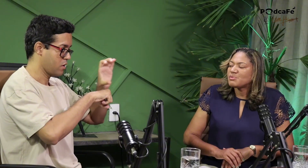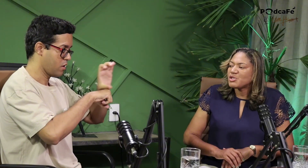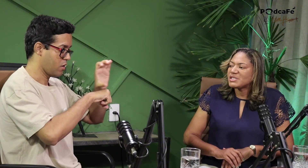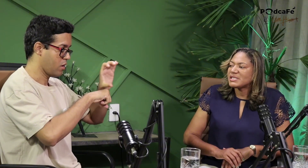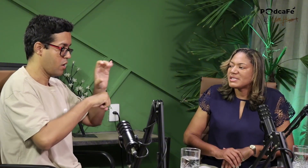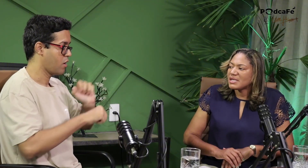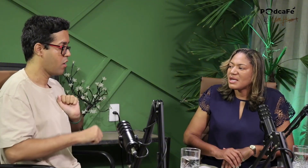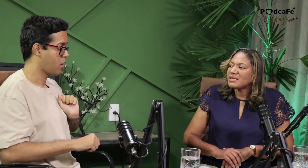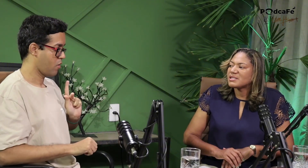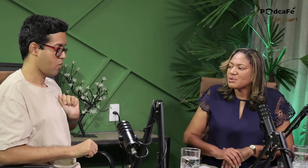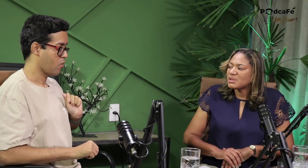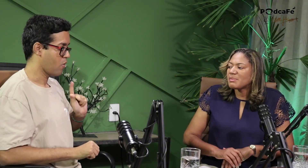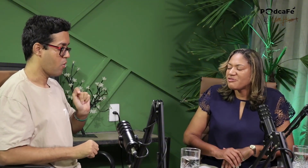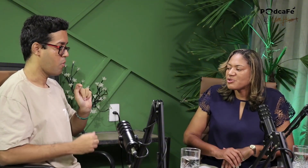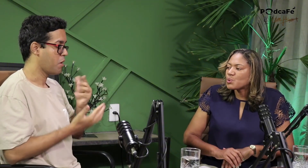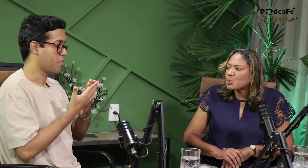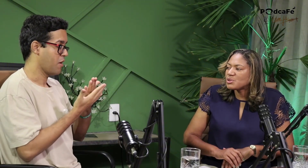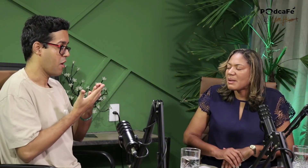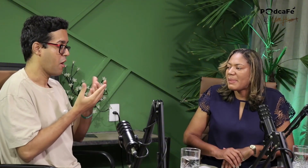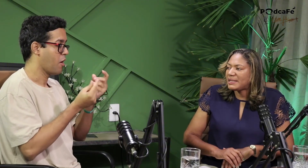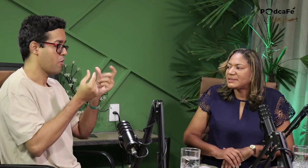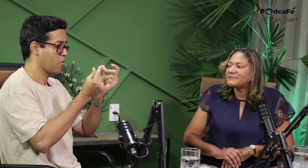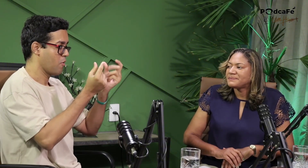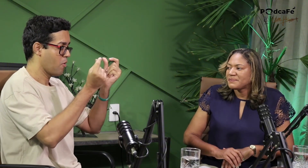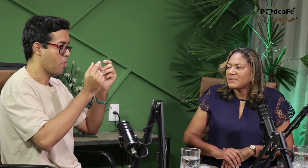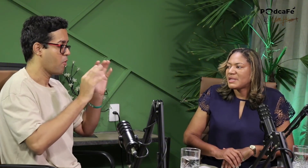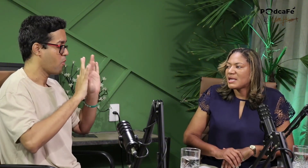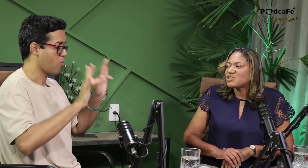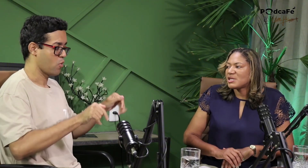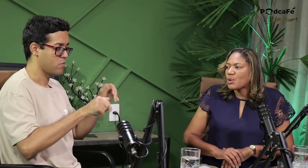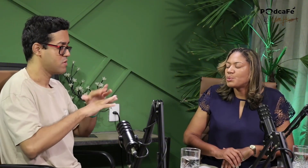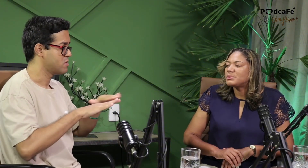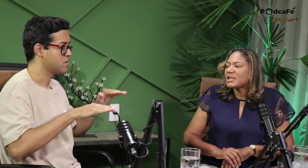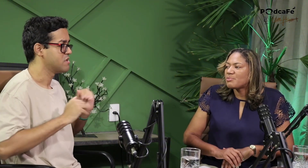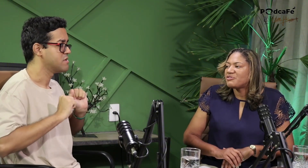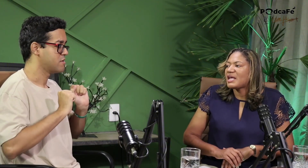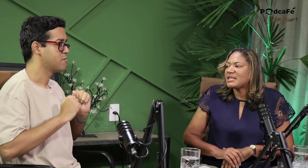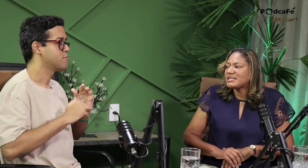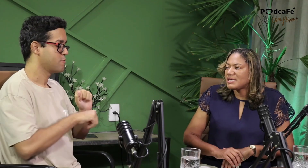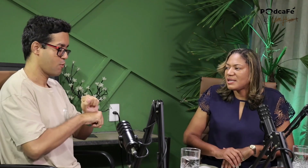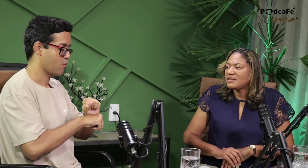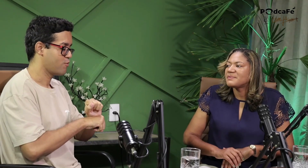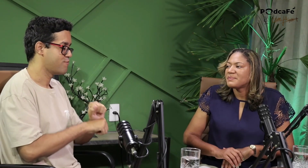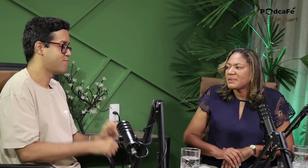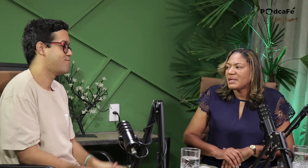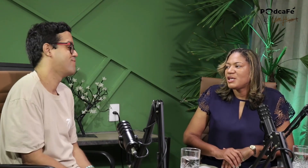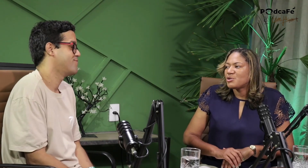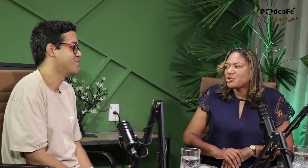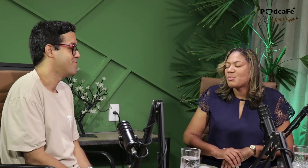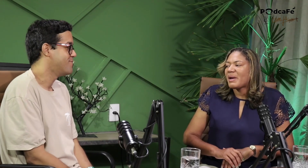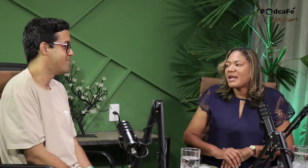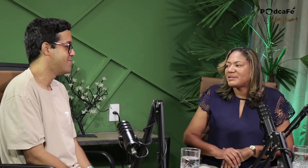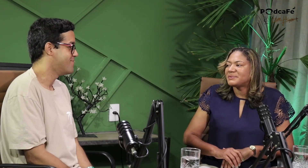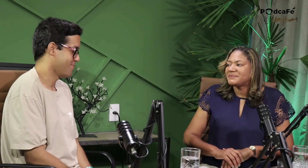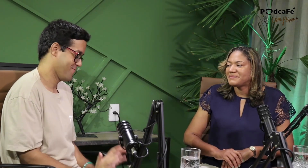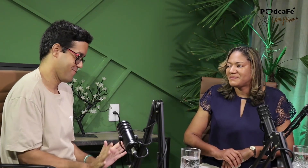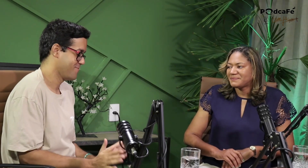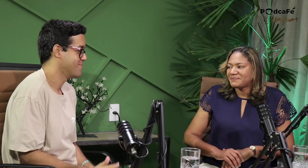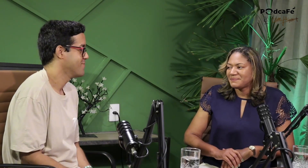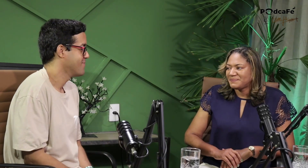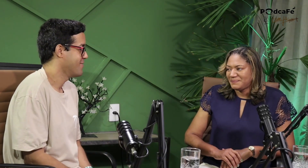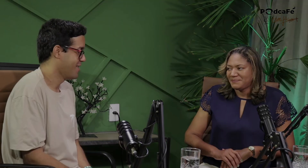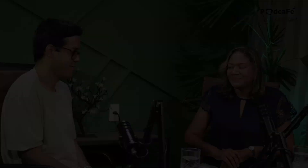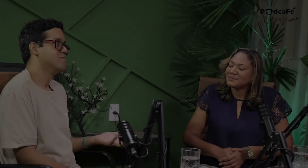Em 2016, eu também fiz o curso na PADA, né? Que já tem algum tempo, finalizei e hoje estou parada.